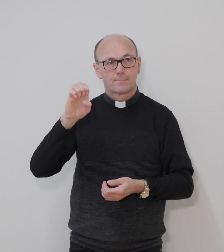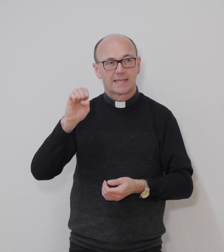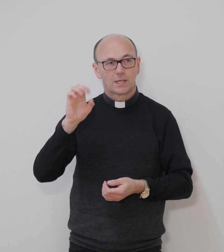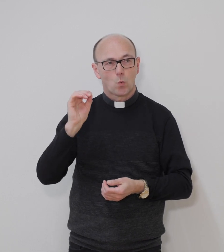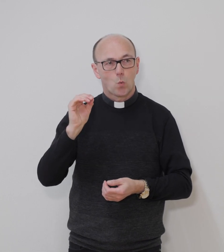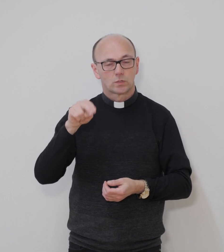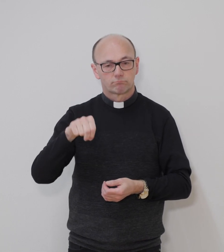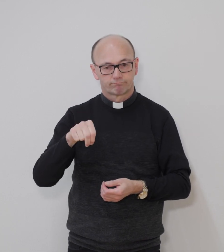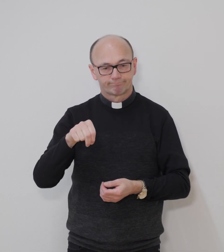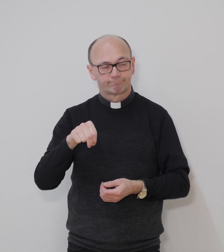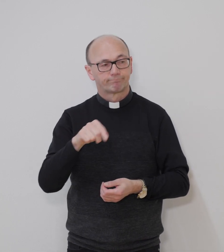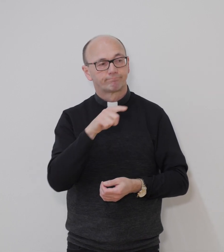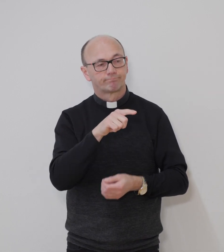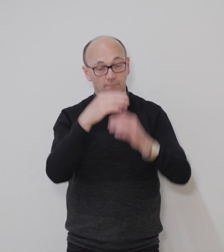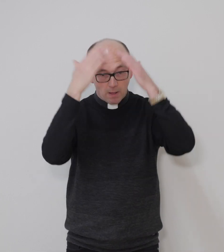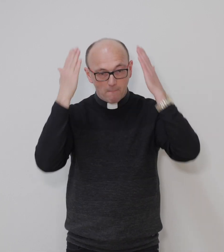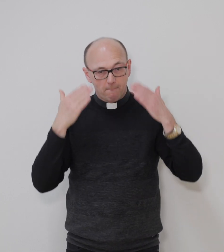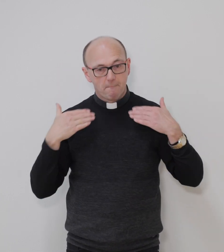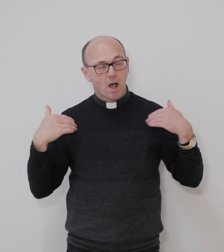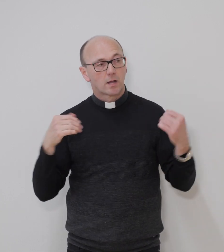Wir hören aus dem Lukas-Evangelium.